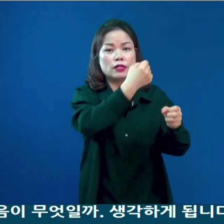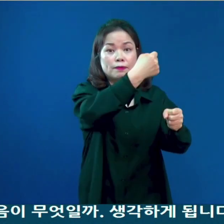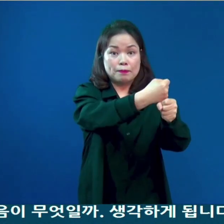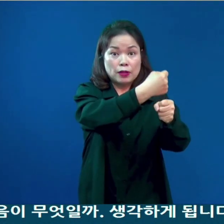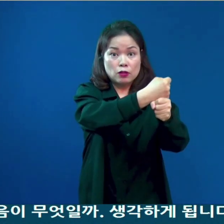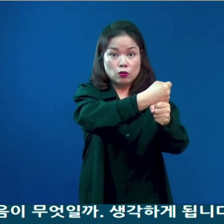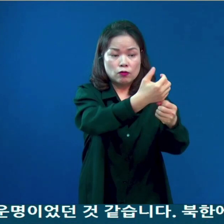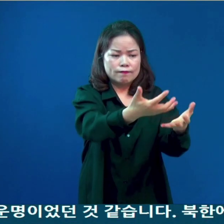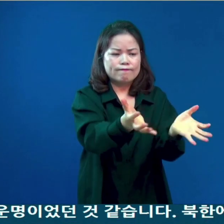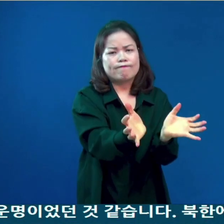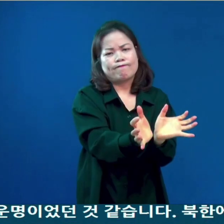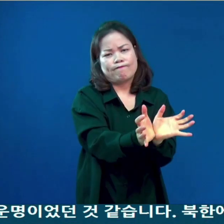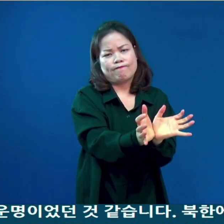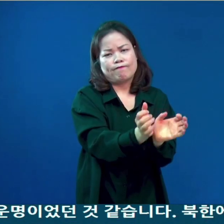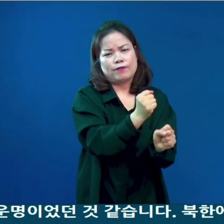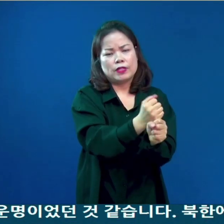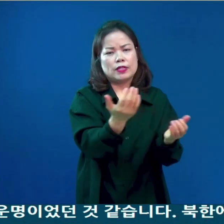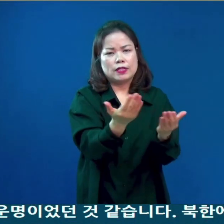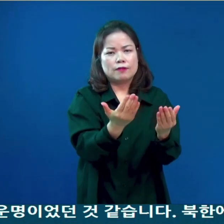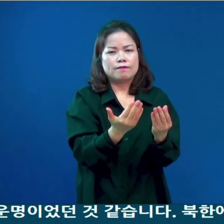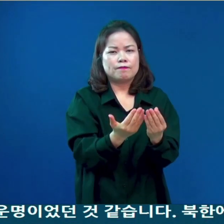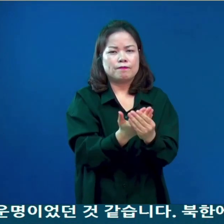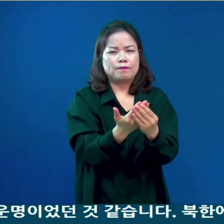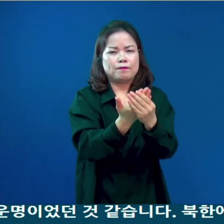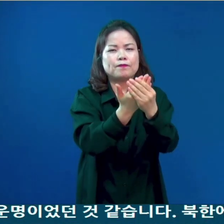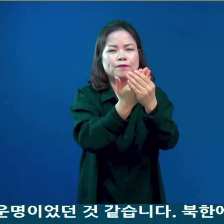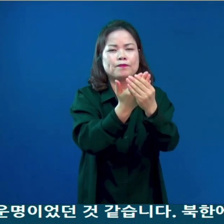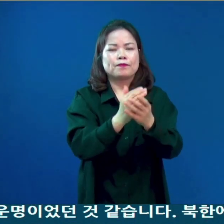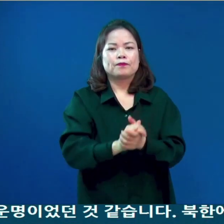그 일들을 해나갔습니다.